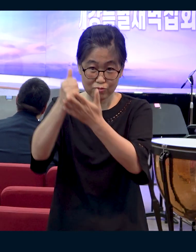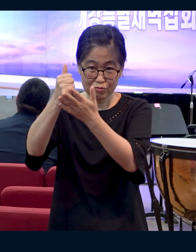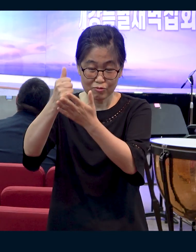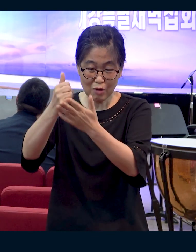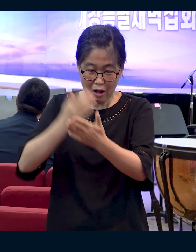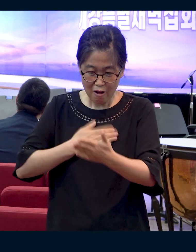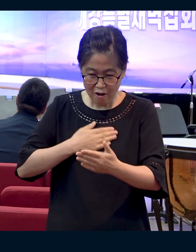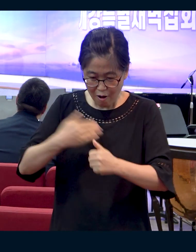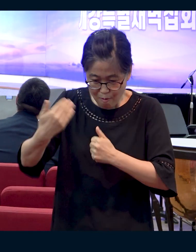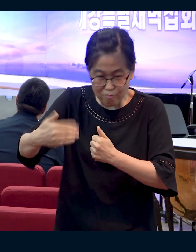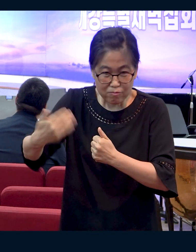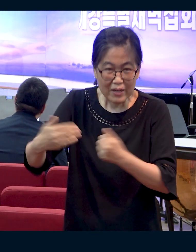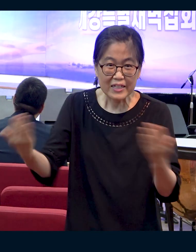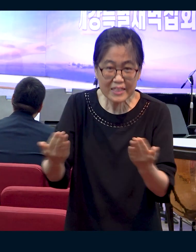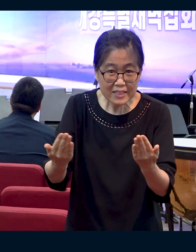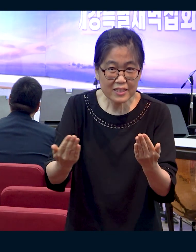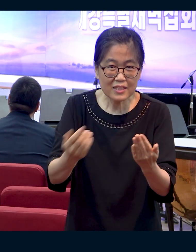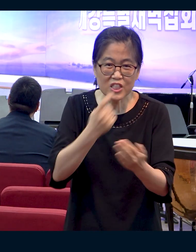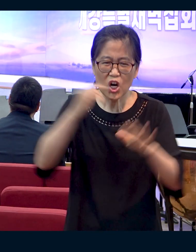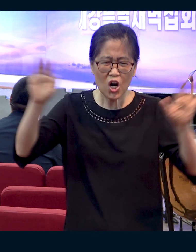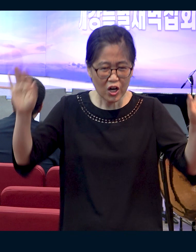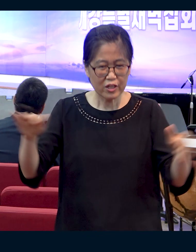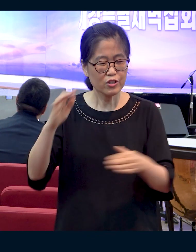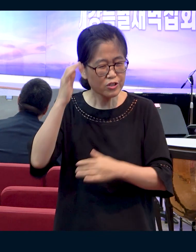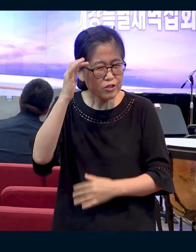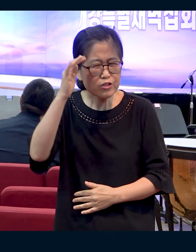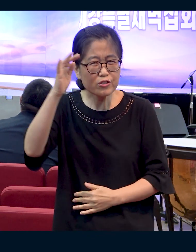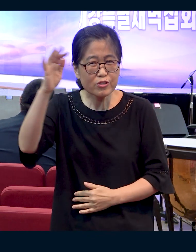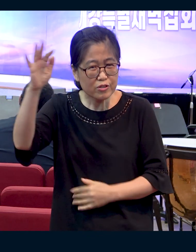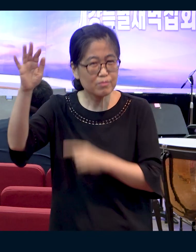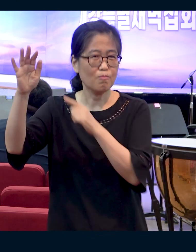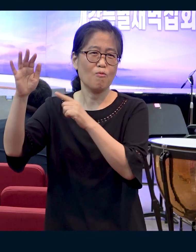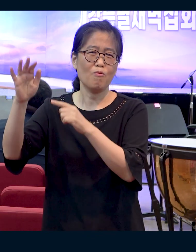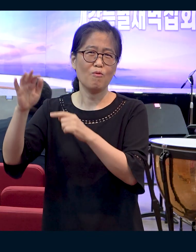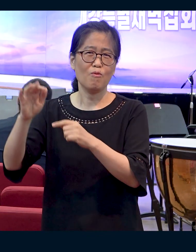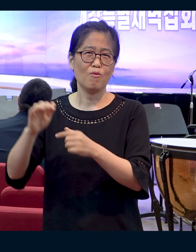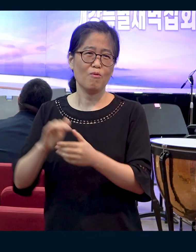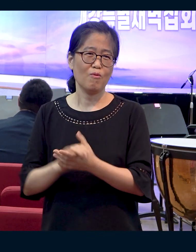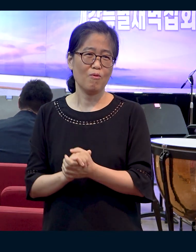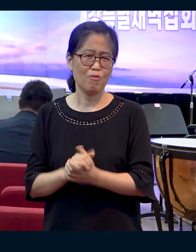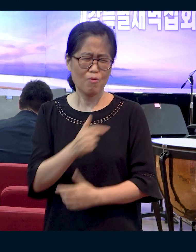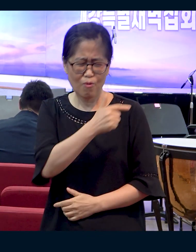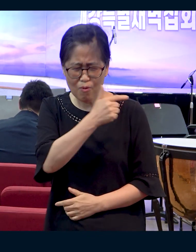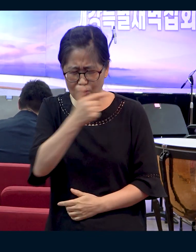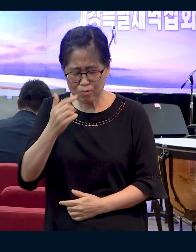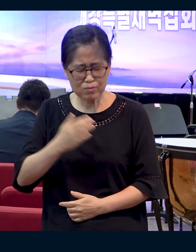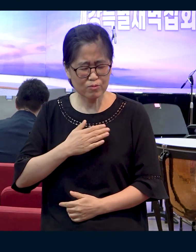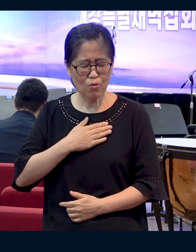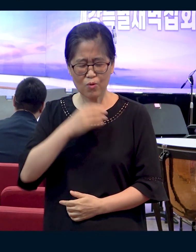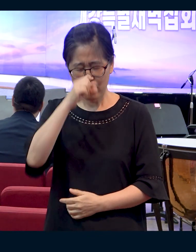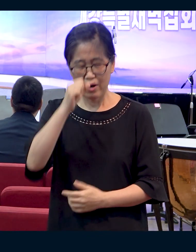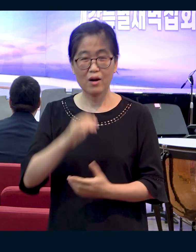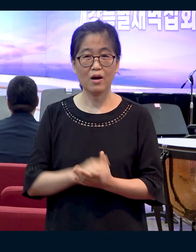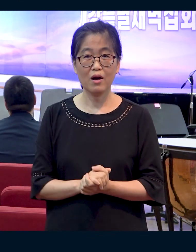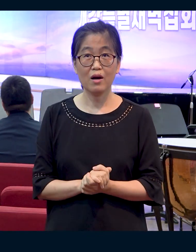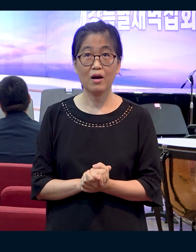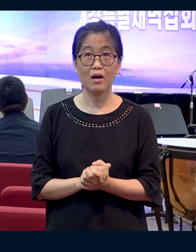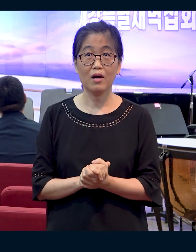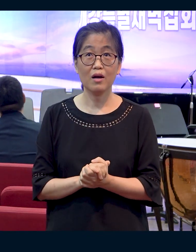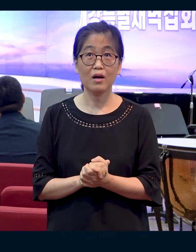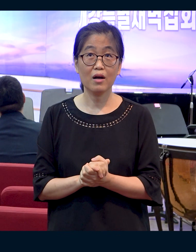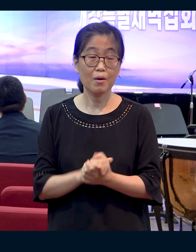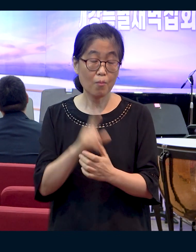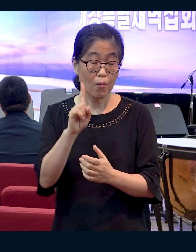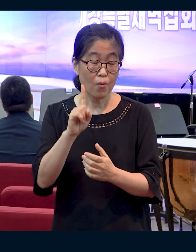주에게 부탁하신 일, 천사도 흠모하겠네. 천사도 너무 부러워할. 그게 바로